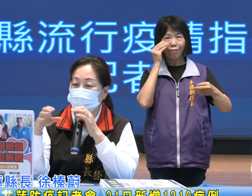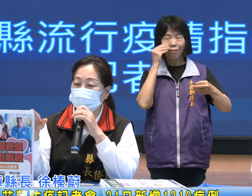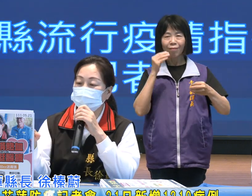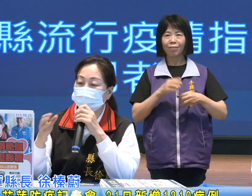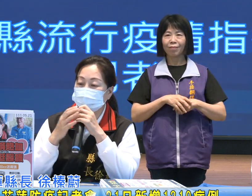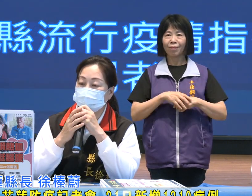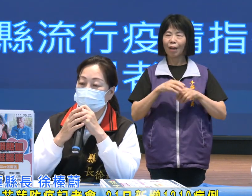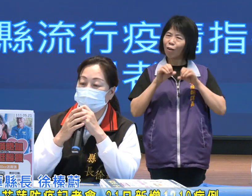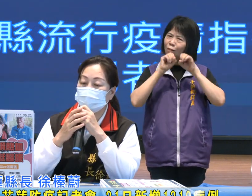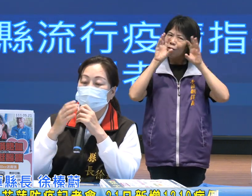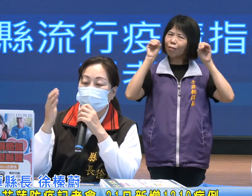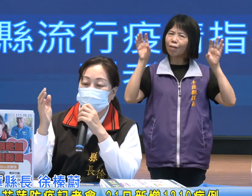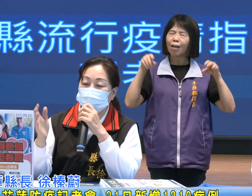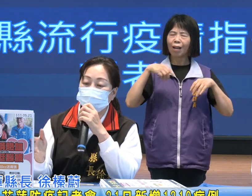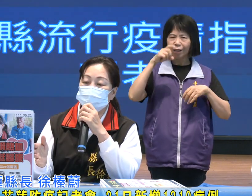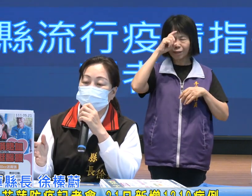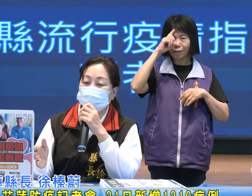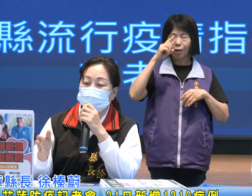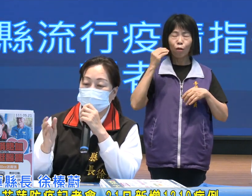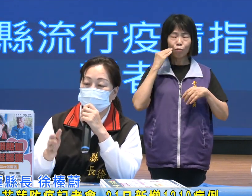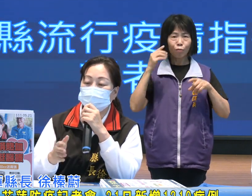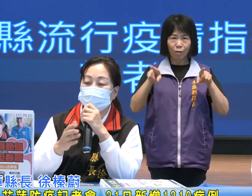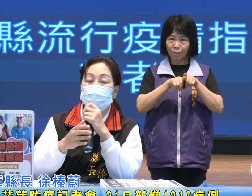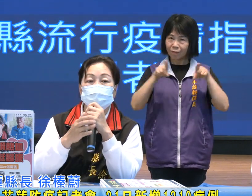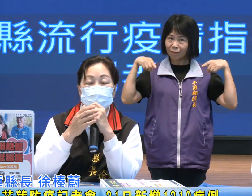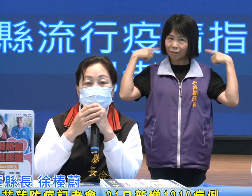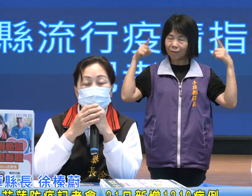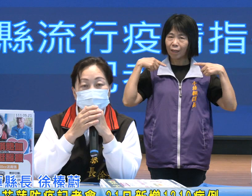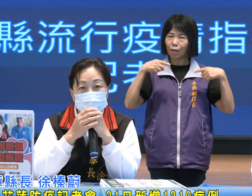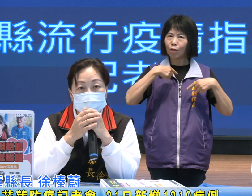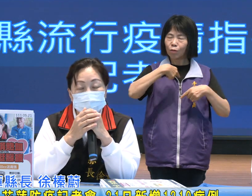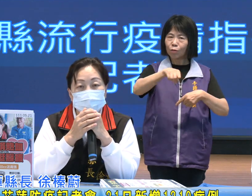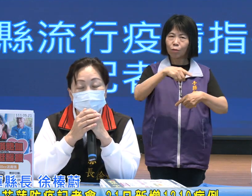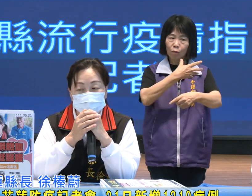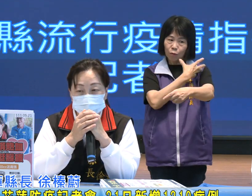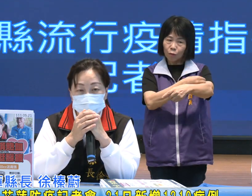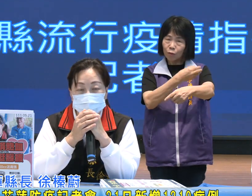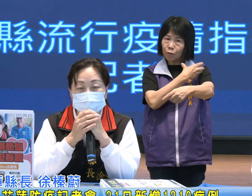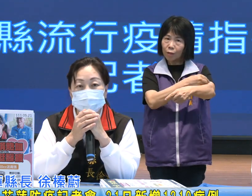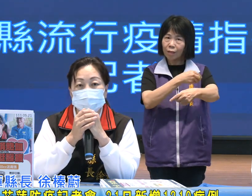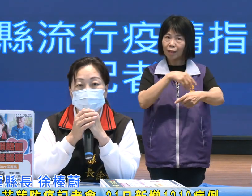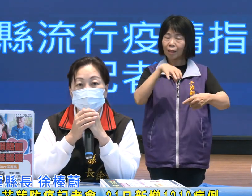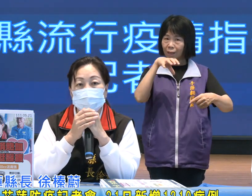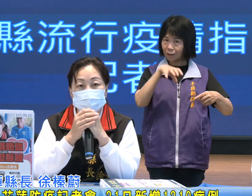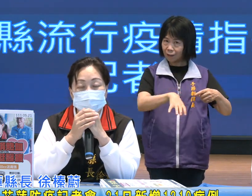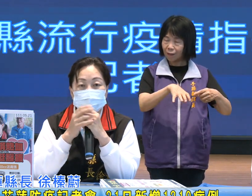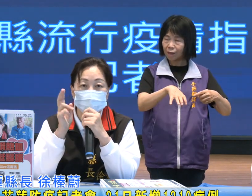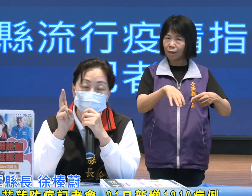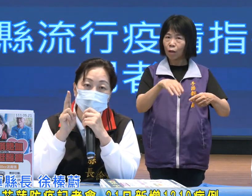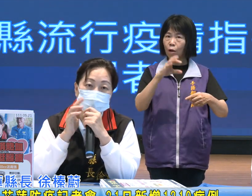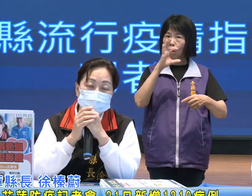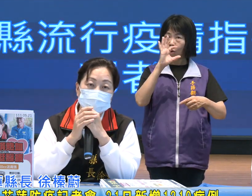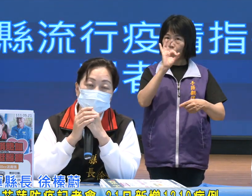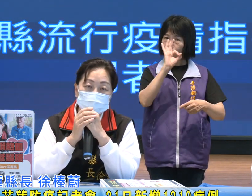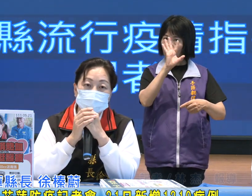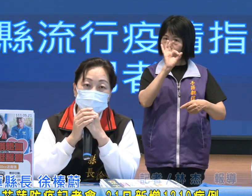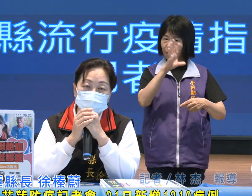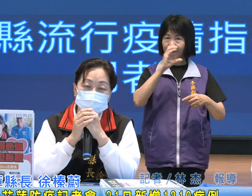这里就呼吁大家你平日可以到捐血站来捐血，500cc 有